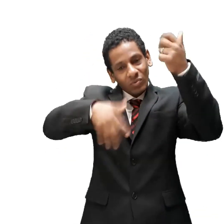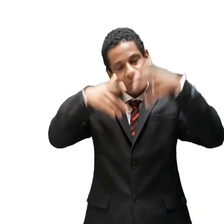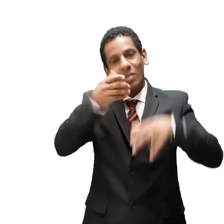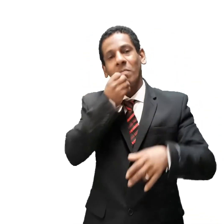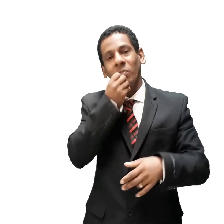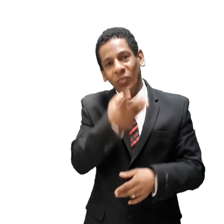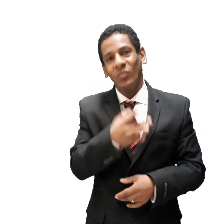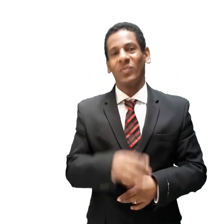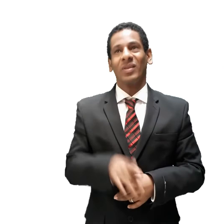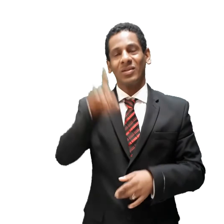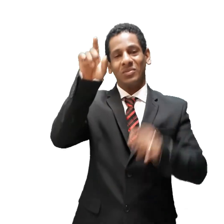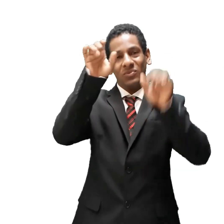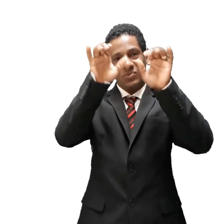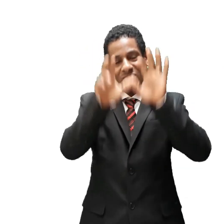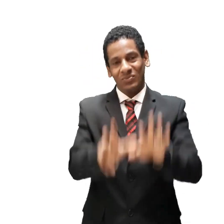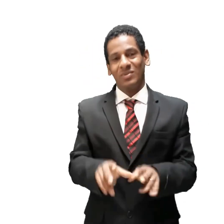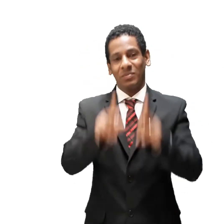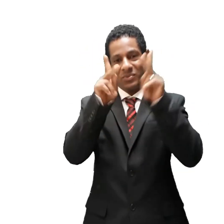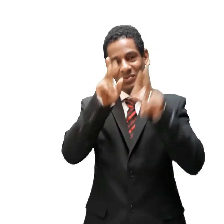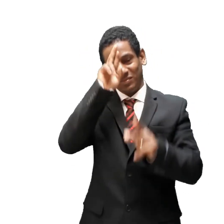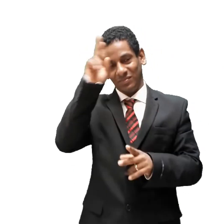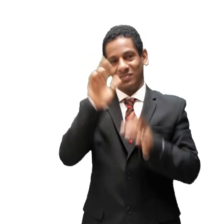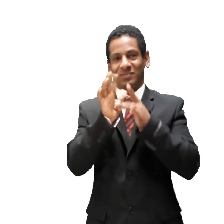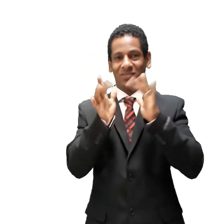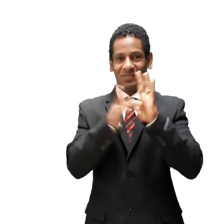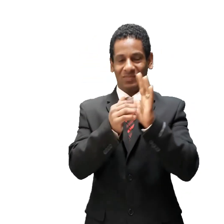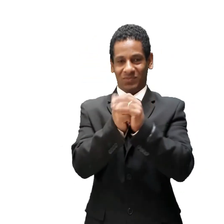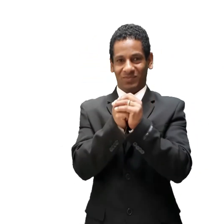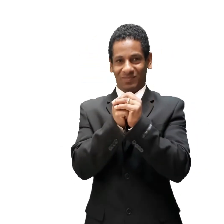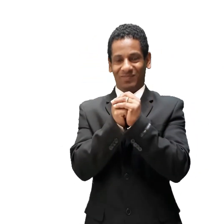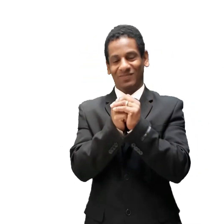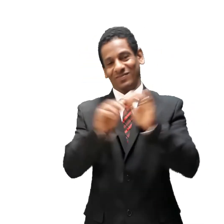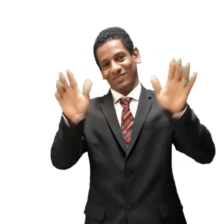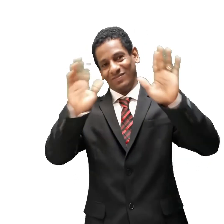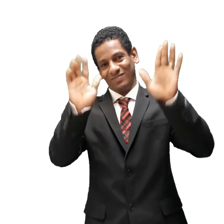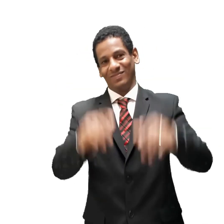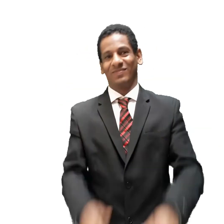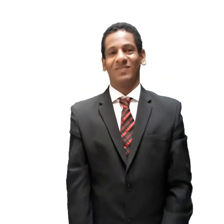mais e mais da palavra de Deus, tem um encontro com o Senhor, a paz do Senhor Jesus.